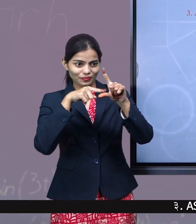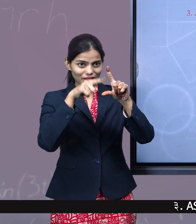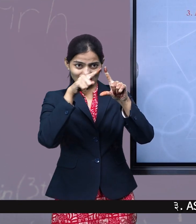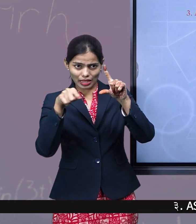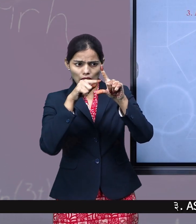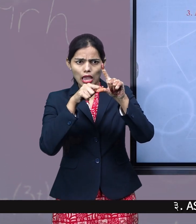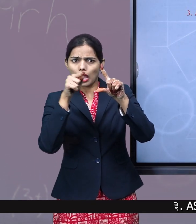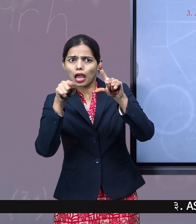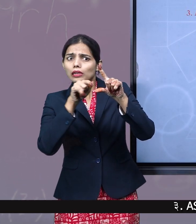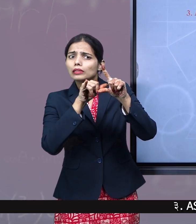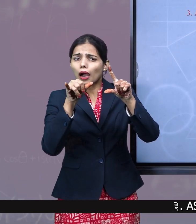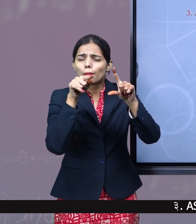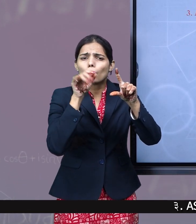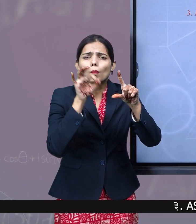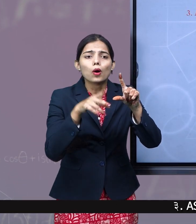ASA निकष कोन बाजू कोन.